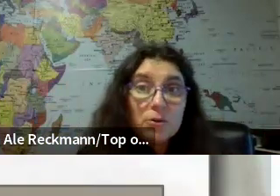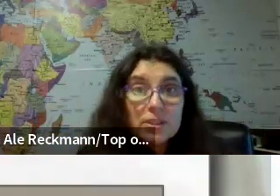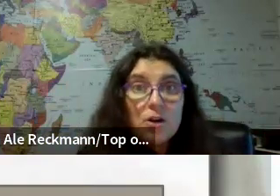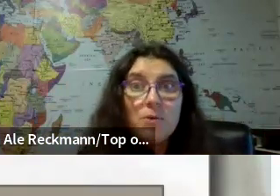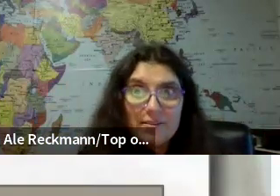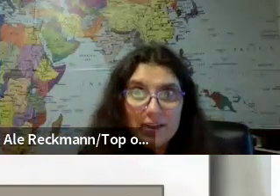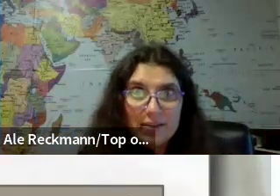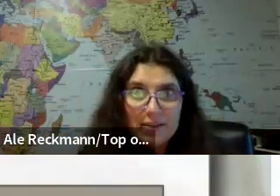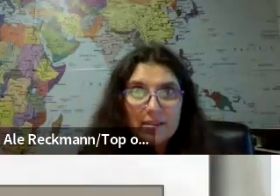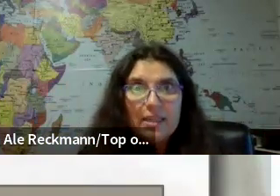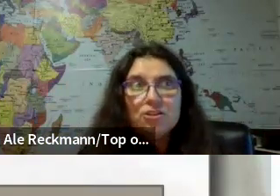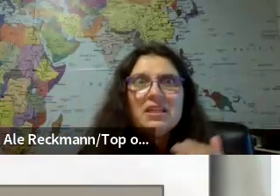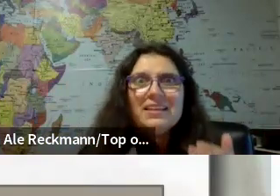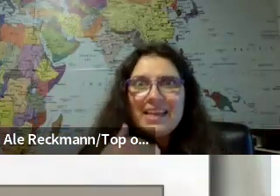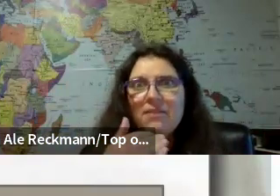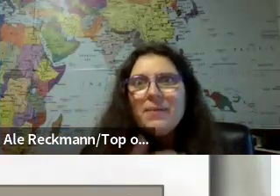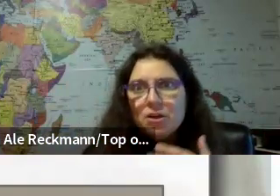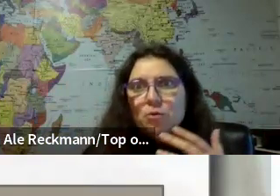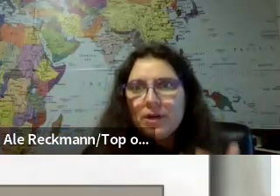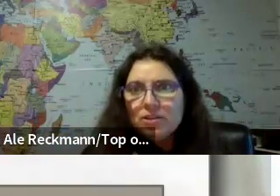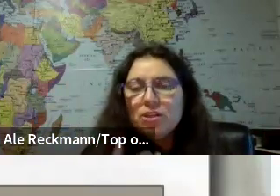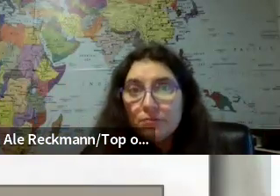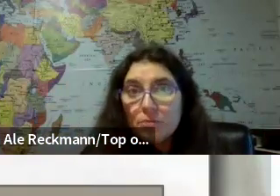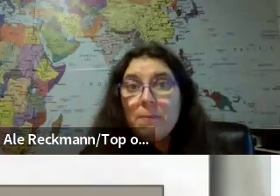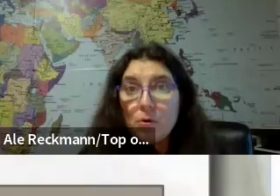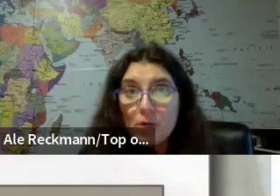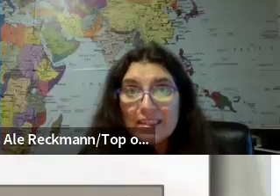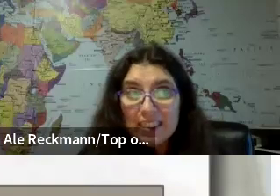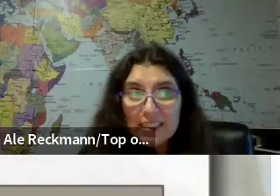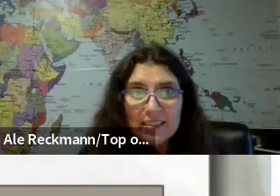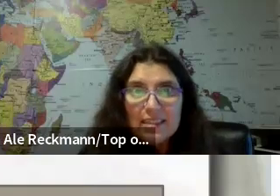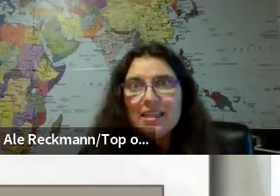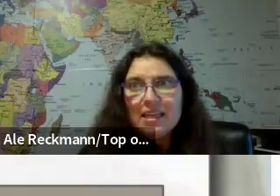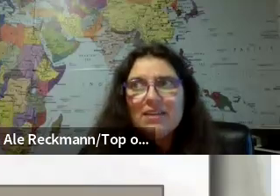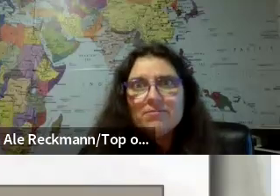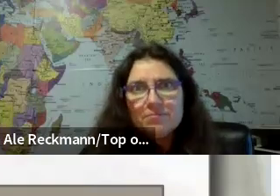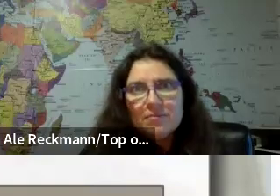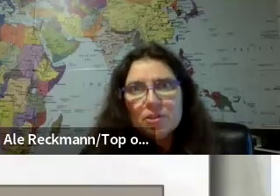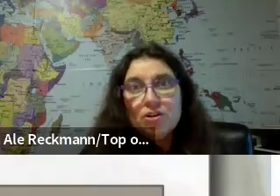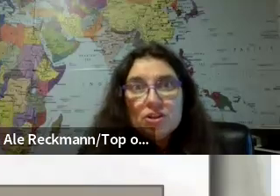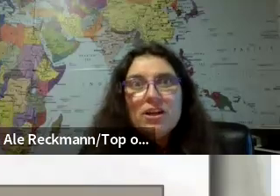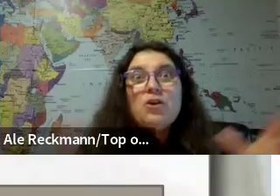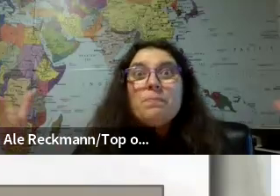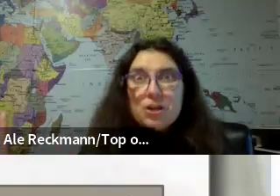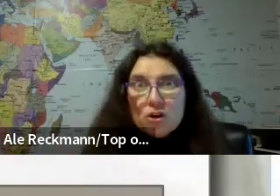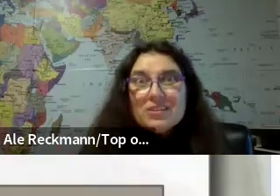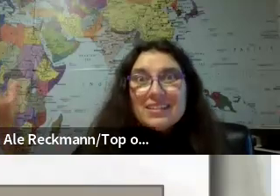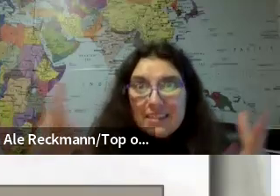de lustrar los muebles. Entonces ya va incorporando de forma paulatina y no le complico con